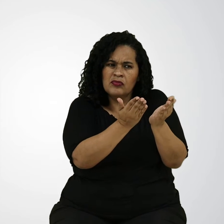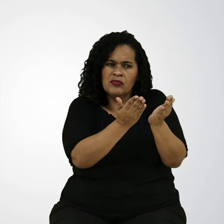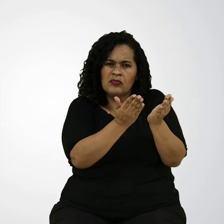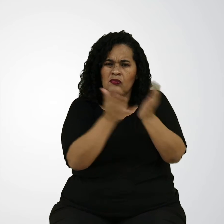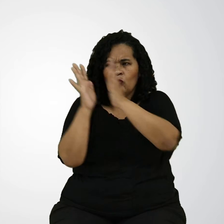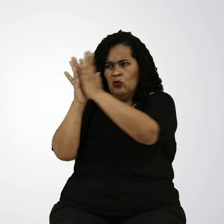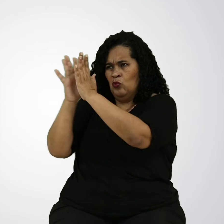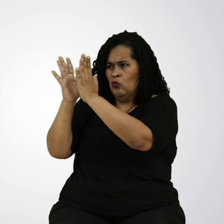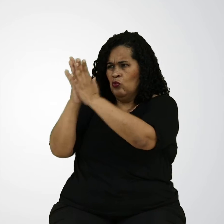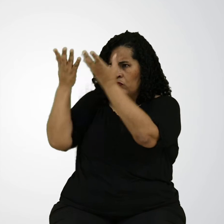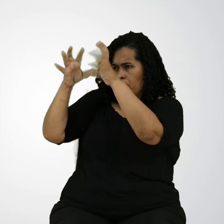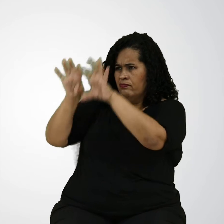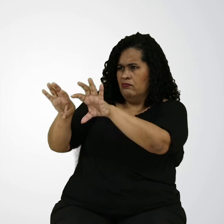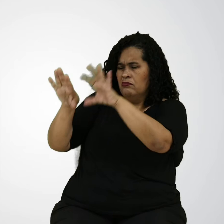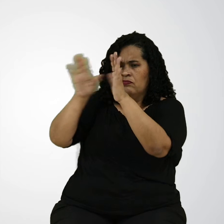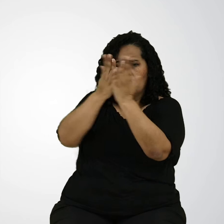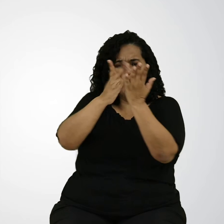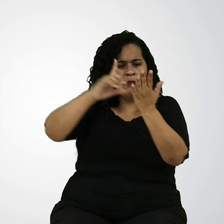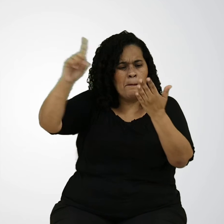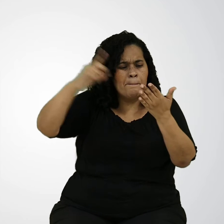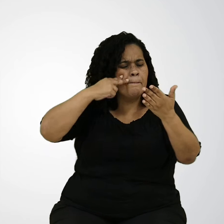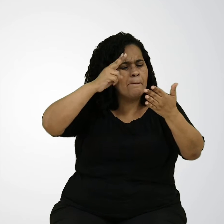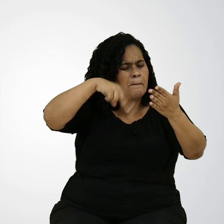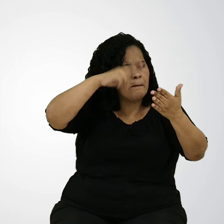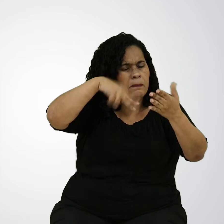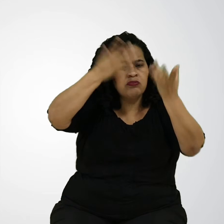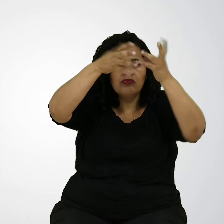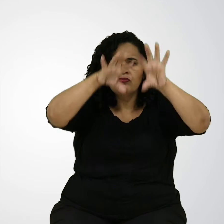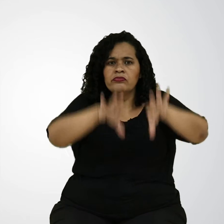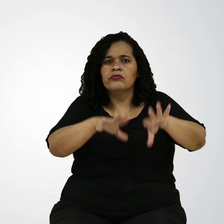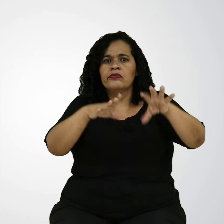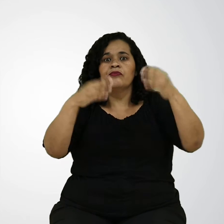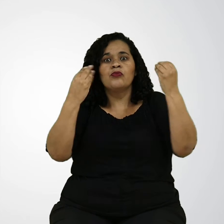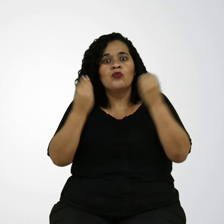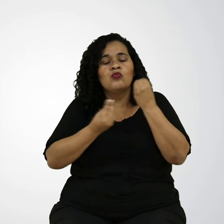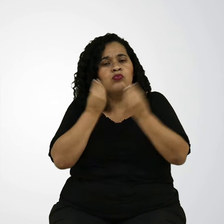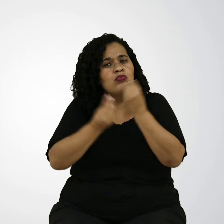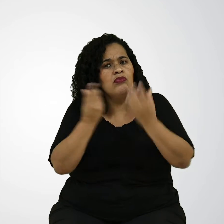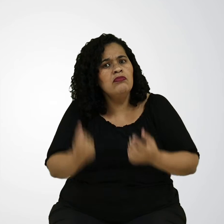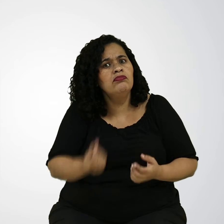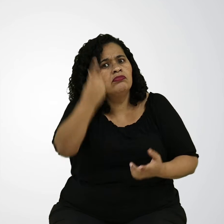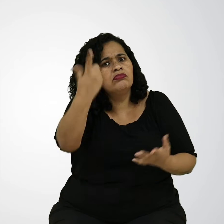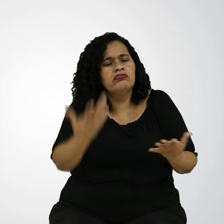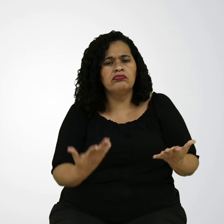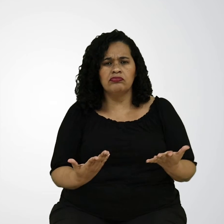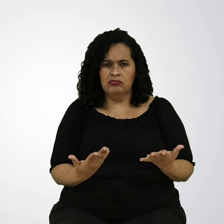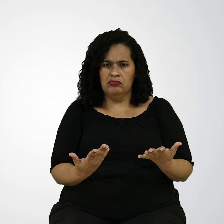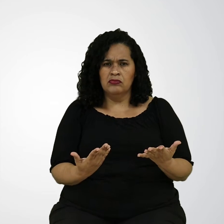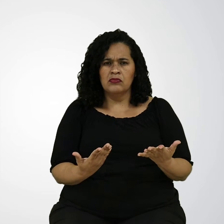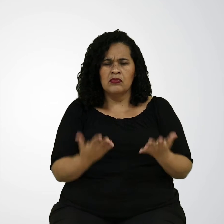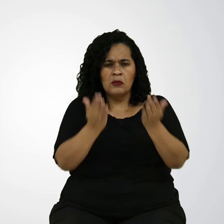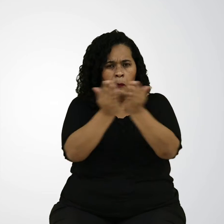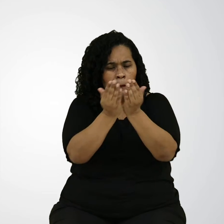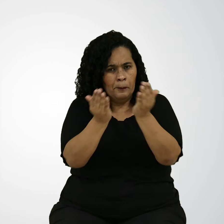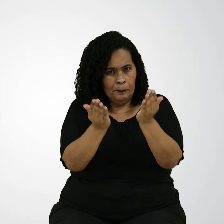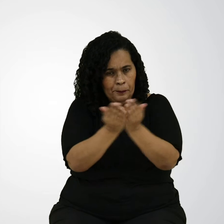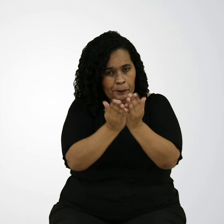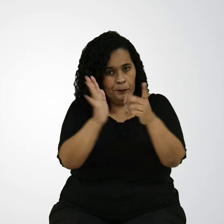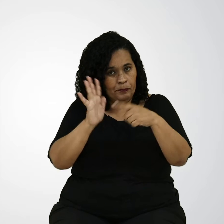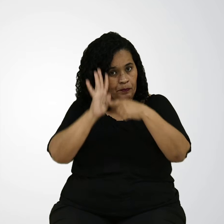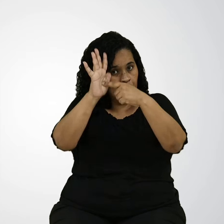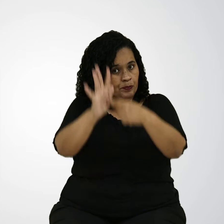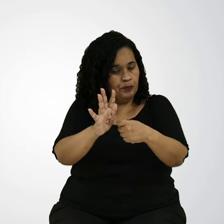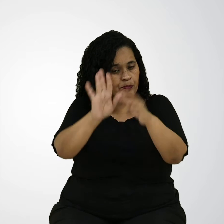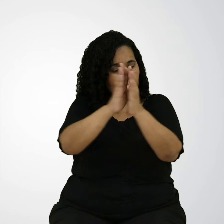né? Porque o cristianismo já é uma, vamos colocar aqui como uma religião que tem um